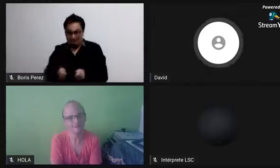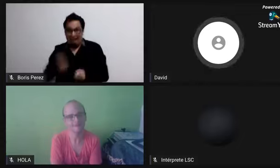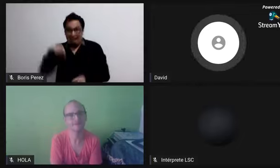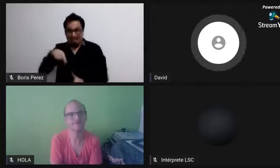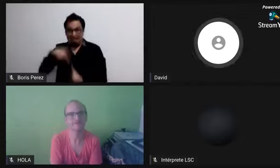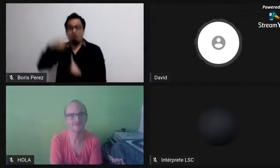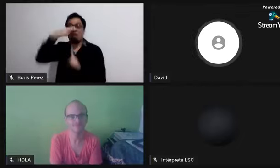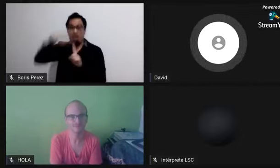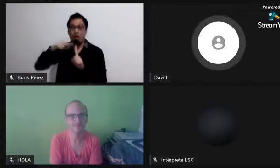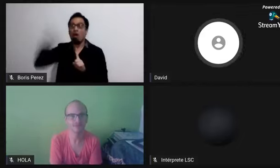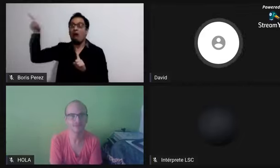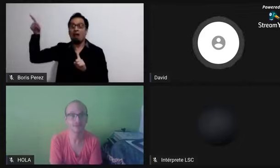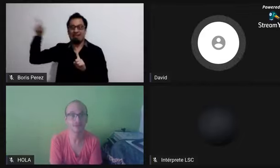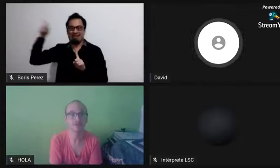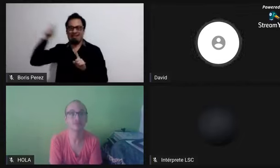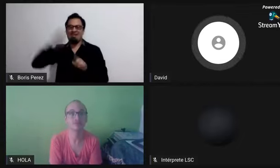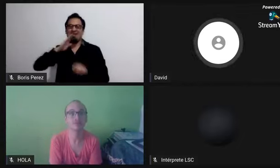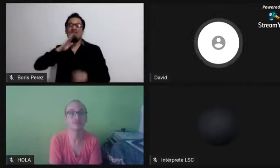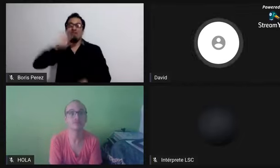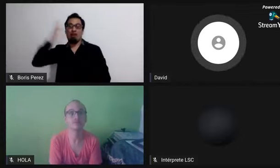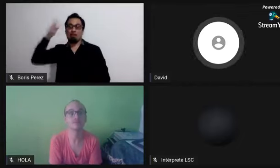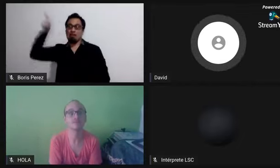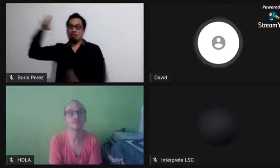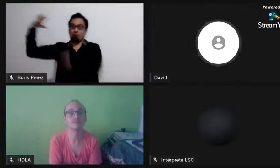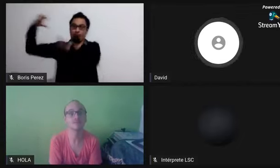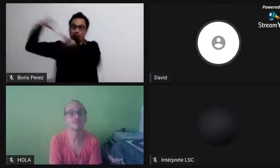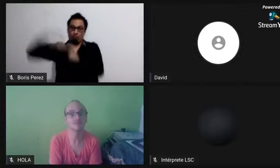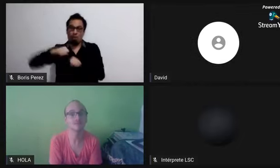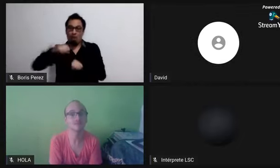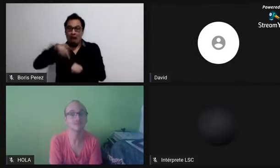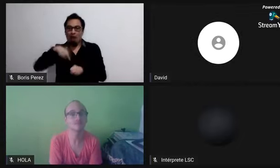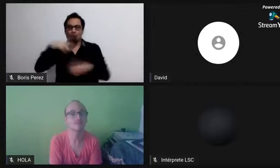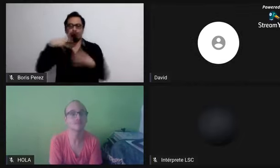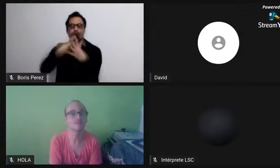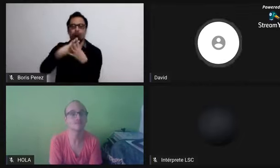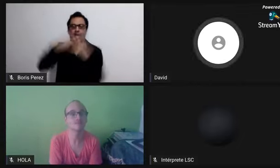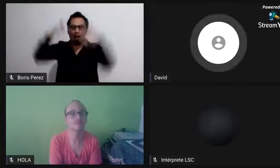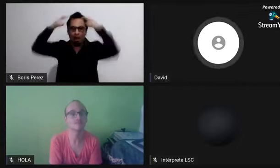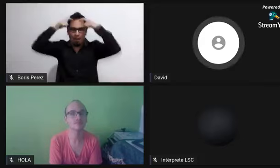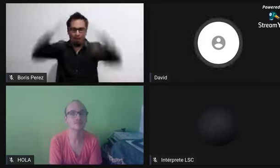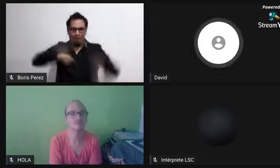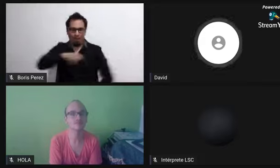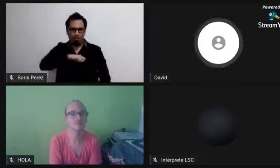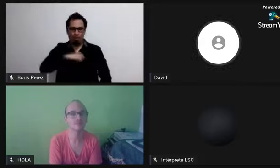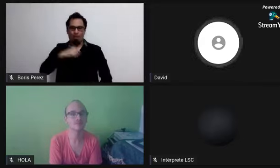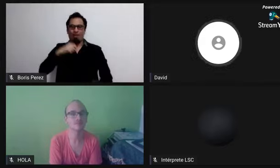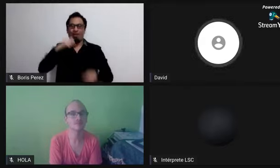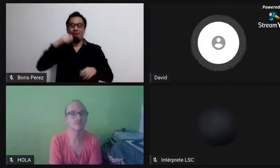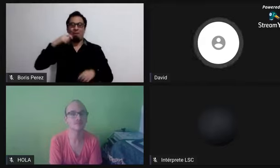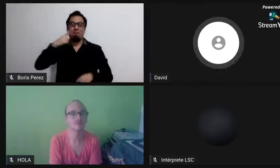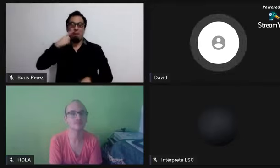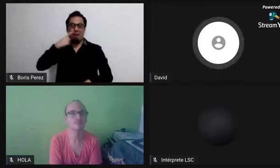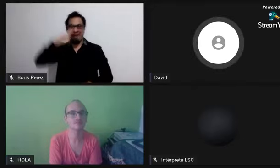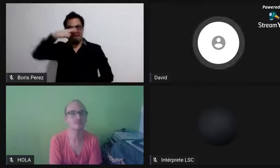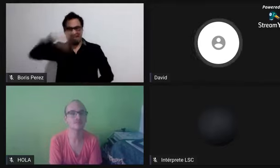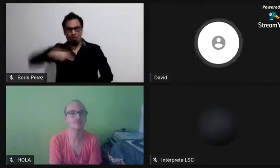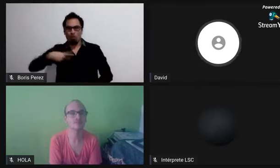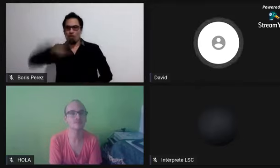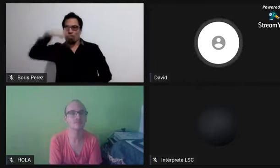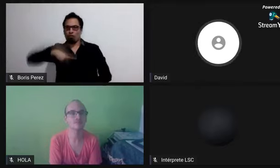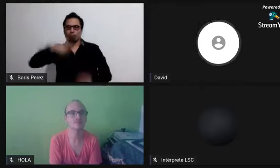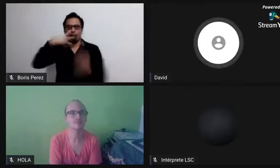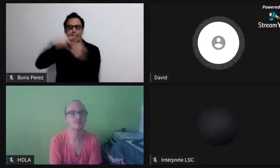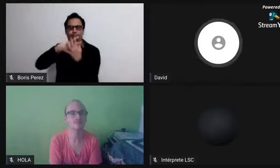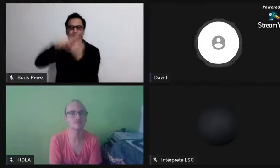abdicar como rey y le entregan la corona a su hijo. Sin embargo, en ese momento Francia empieza a